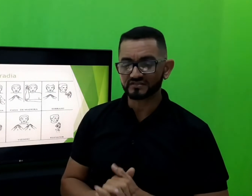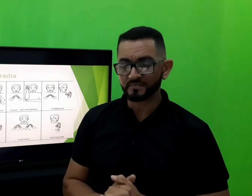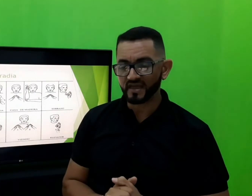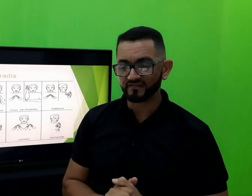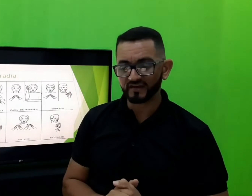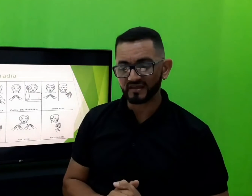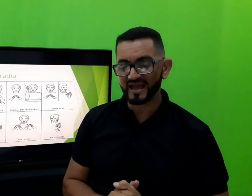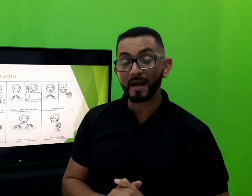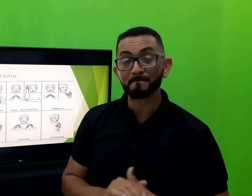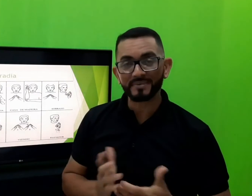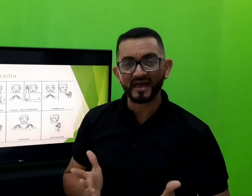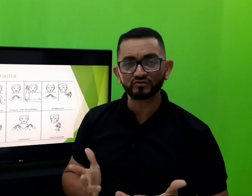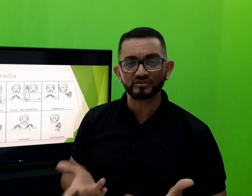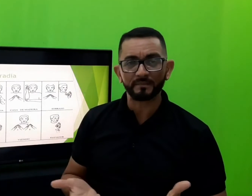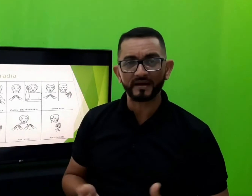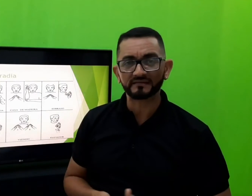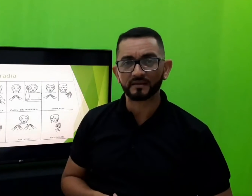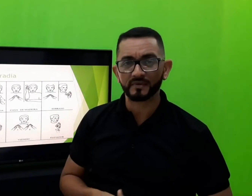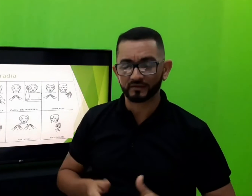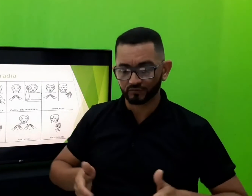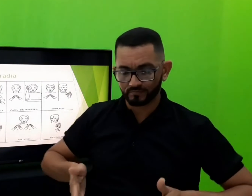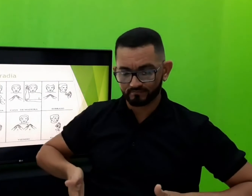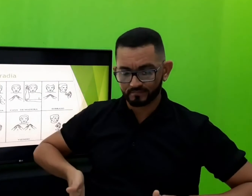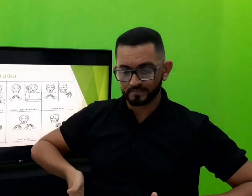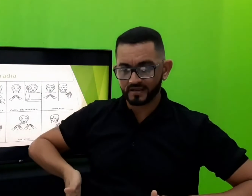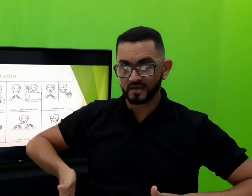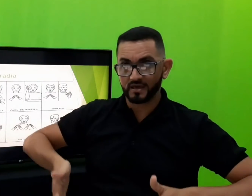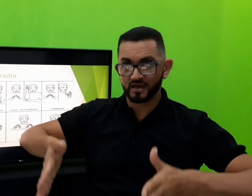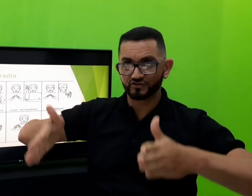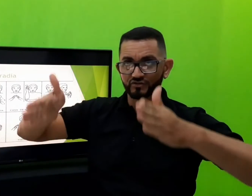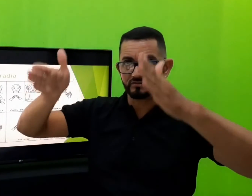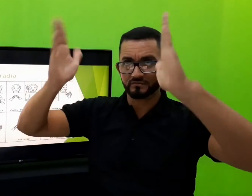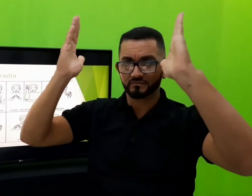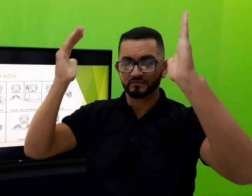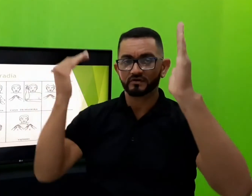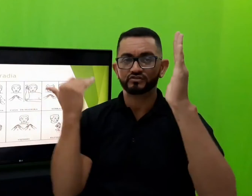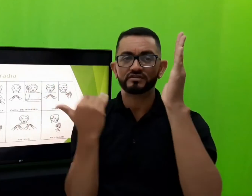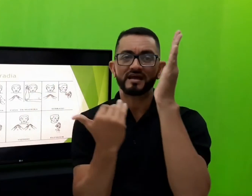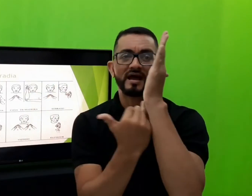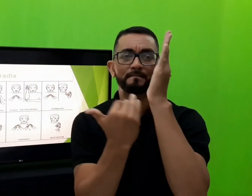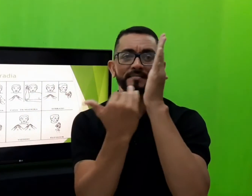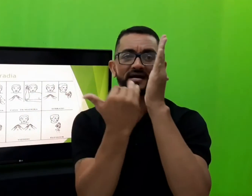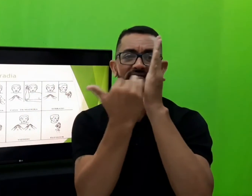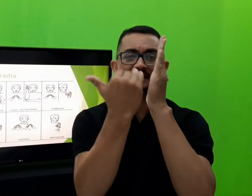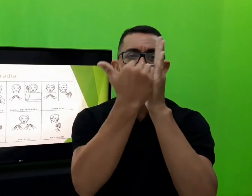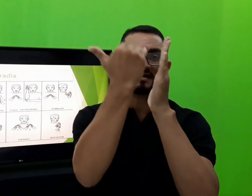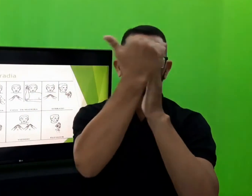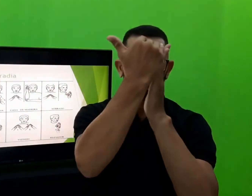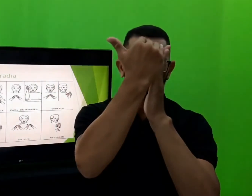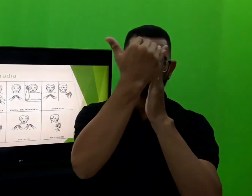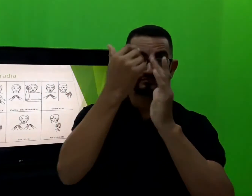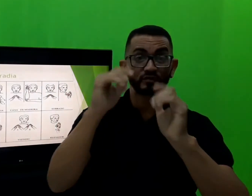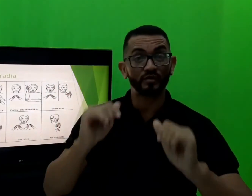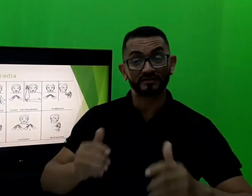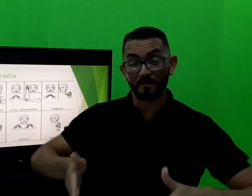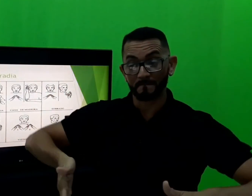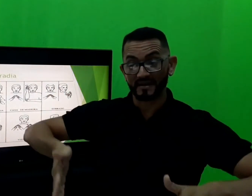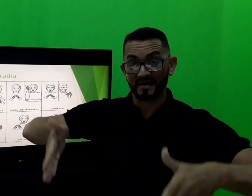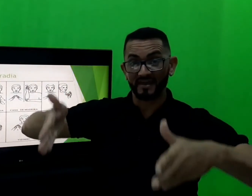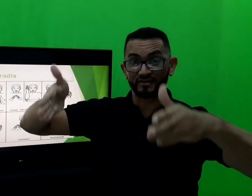quiser me referir a prédio de apartamento. Prédio de apartamento. Ou então,